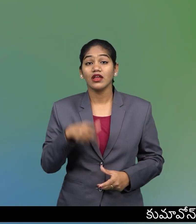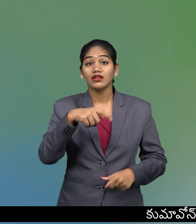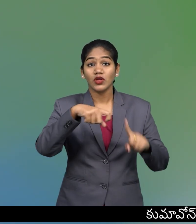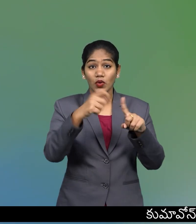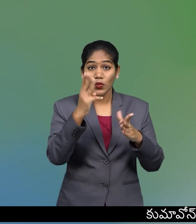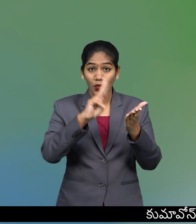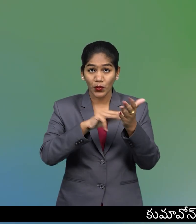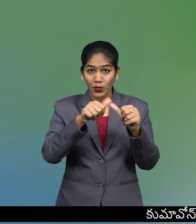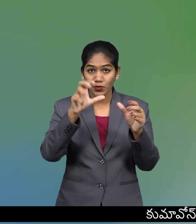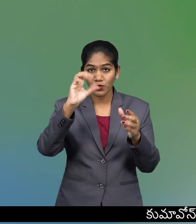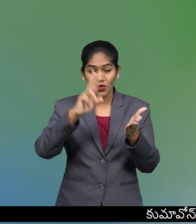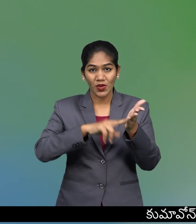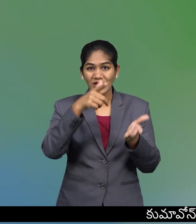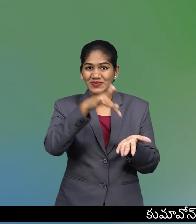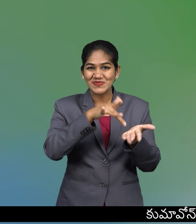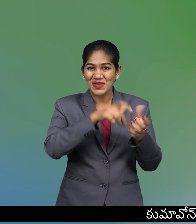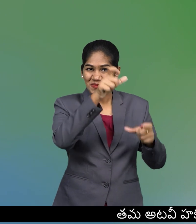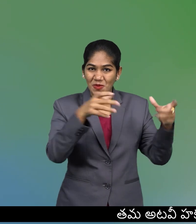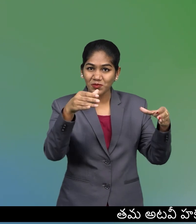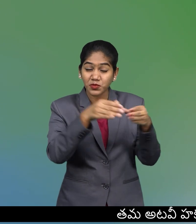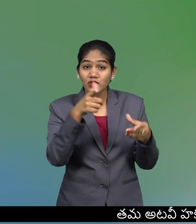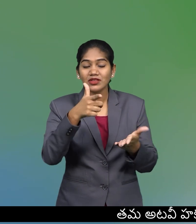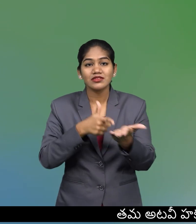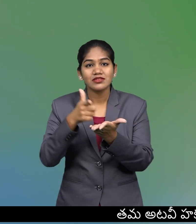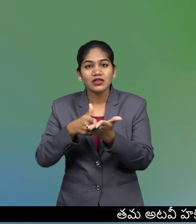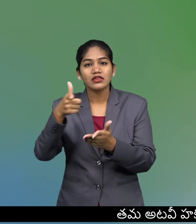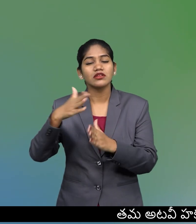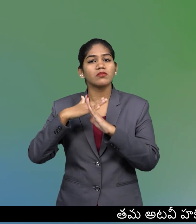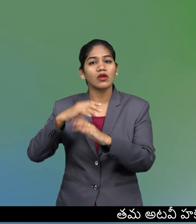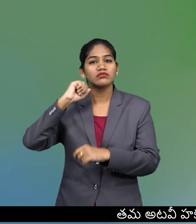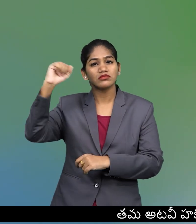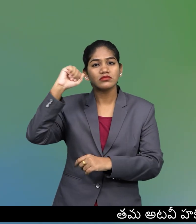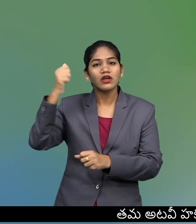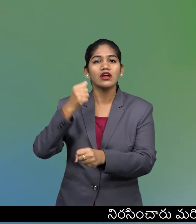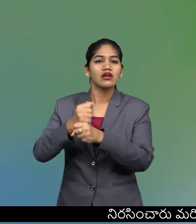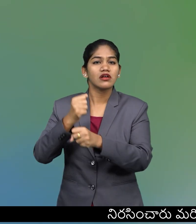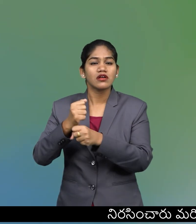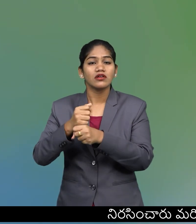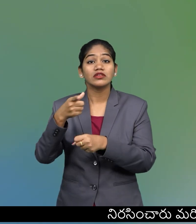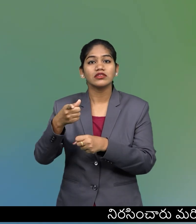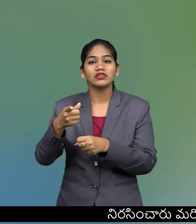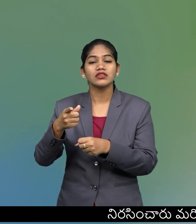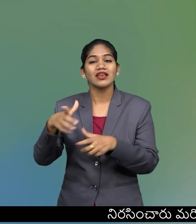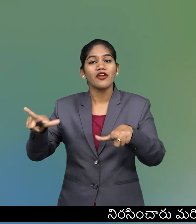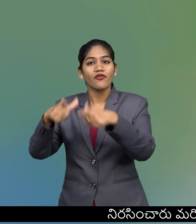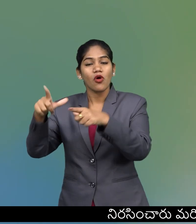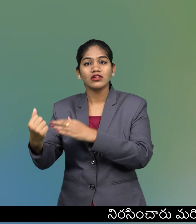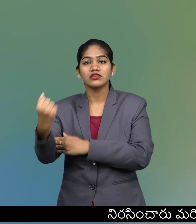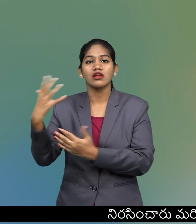కుమావోవ్ రైతులు ప్రభుత్వం తమ అటవీ హక్కులను తొలగించడాన్ని నిరసించారు మరియు నియమాలు